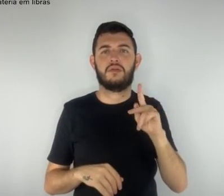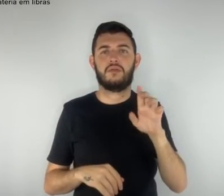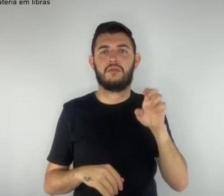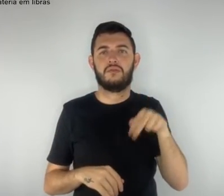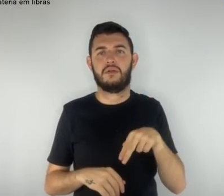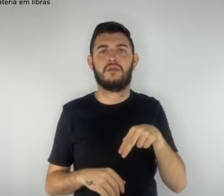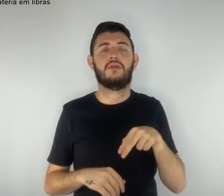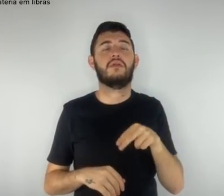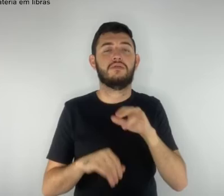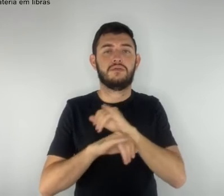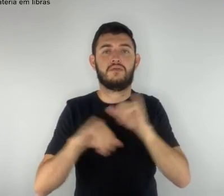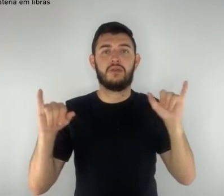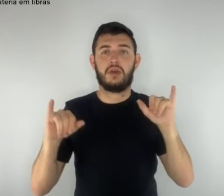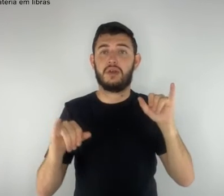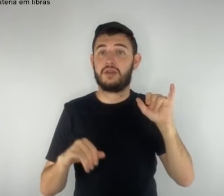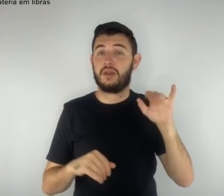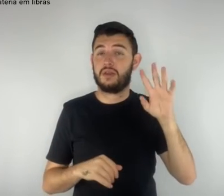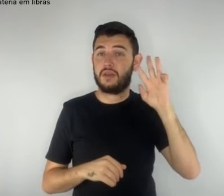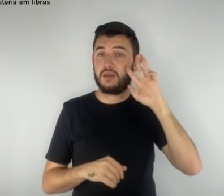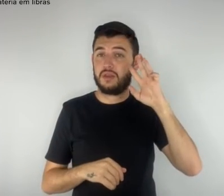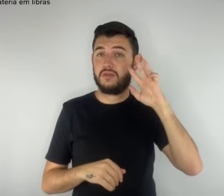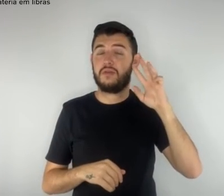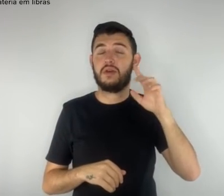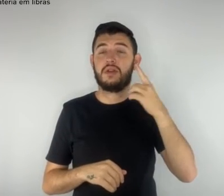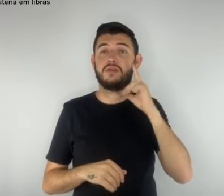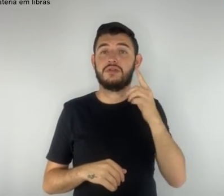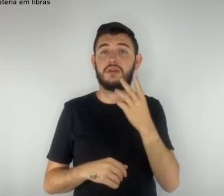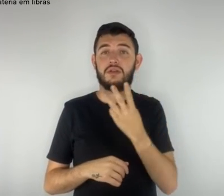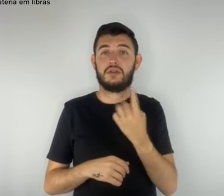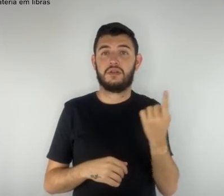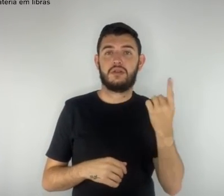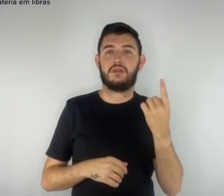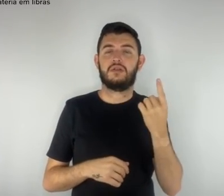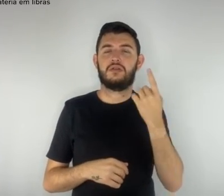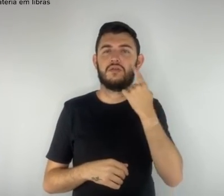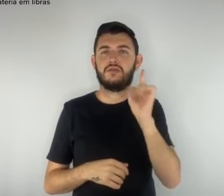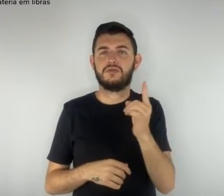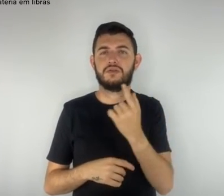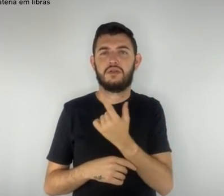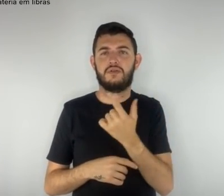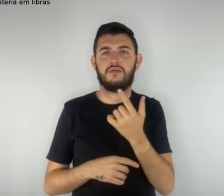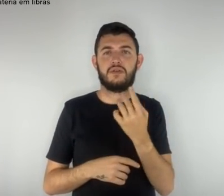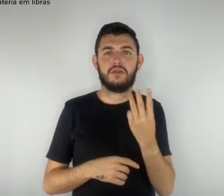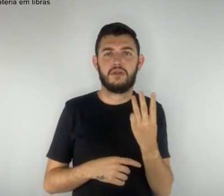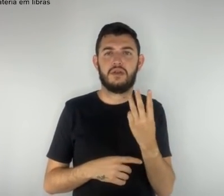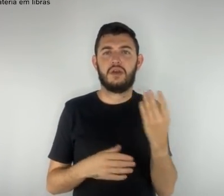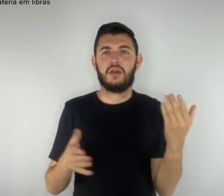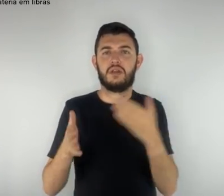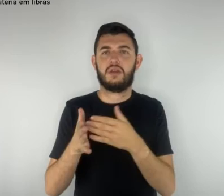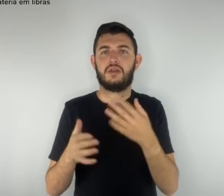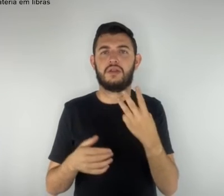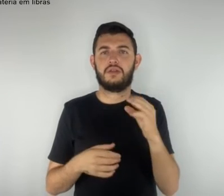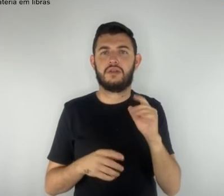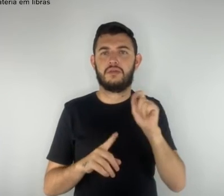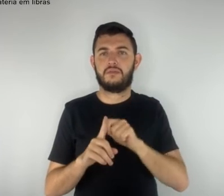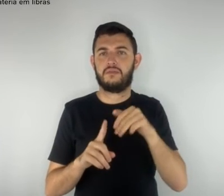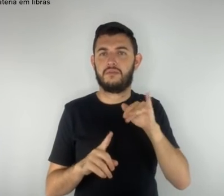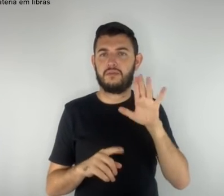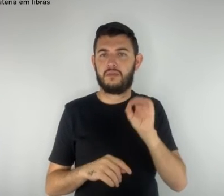terça, 31, entre os dias 23 e 30 de maio, o Distrito Federal registrou um